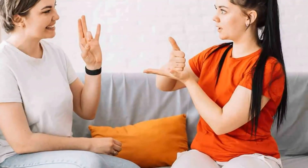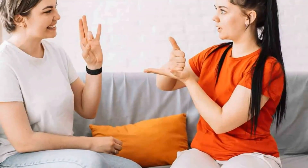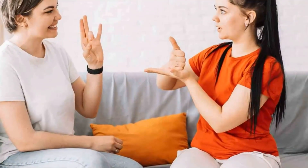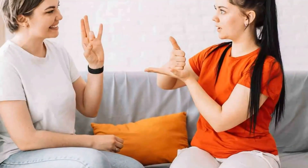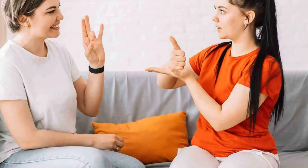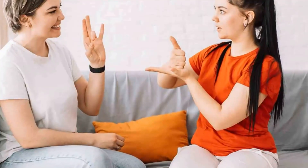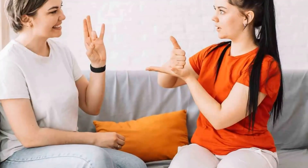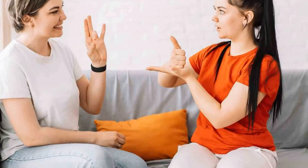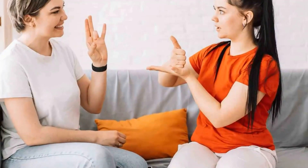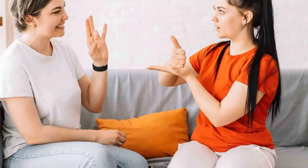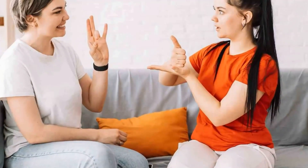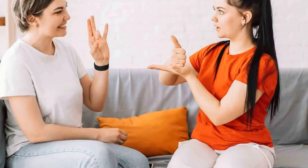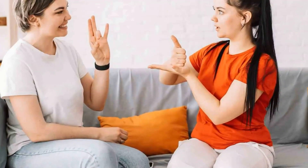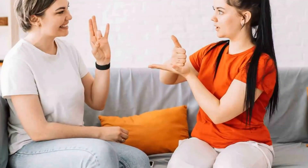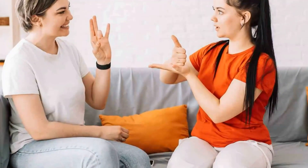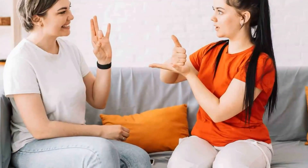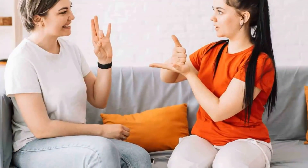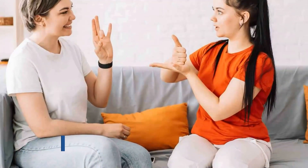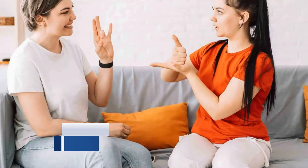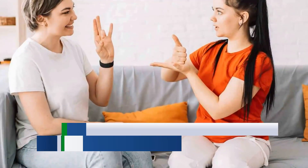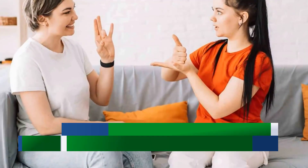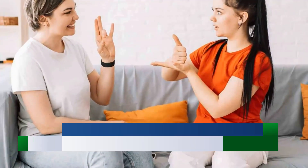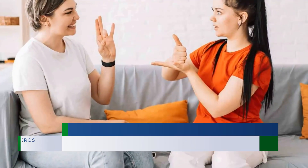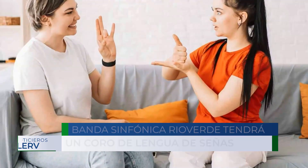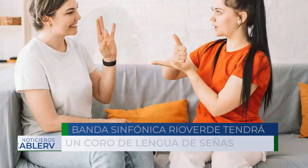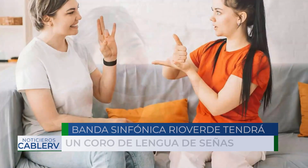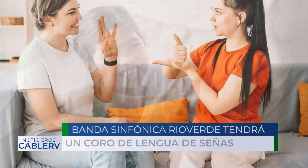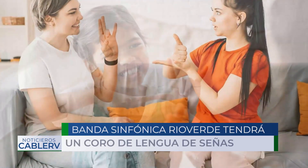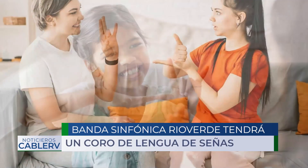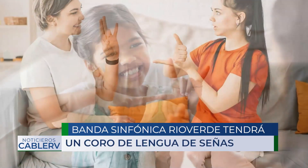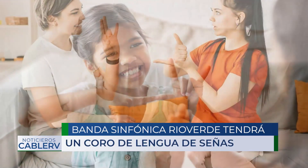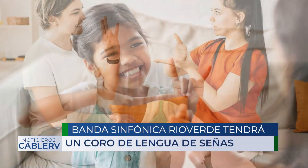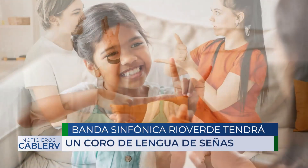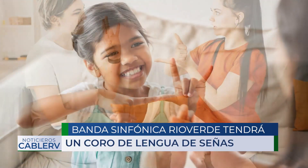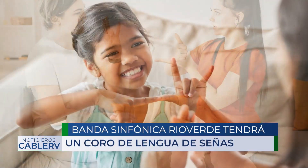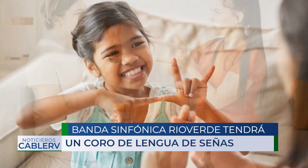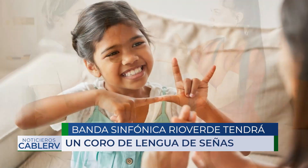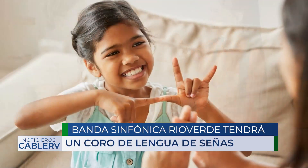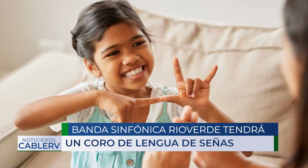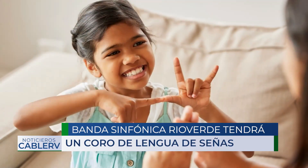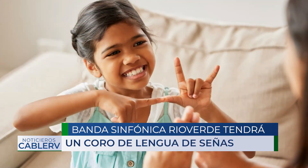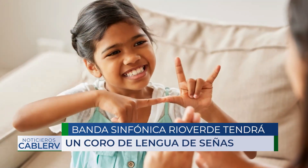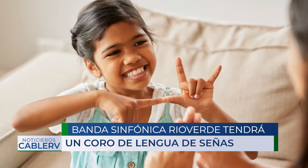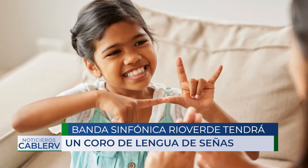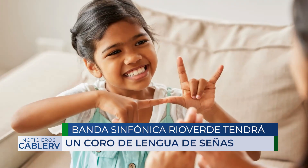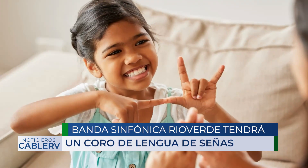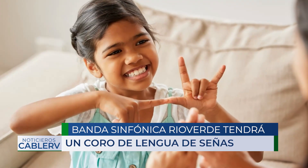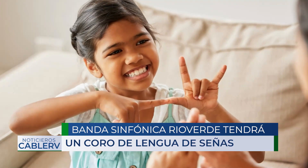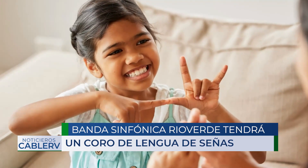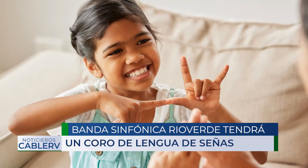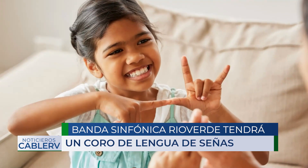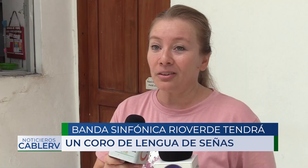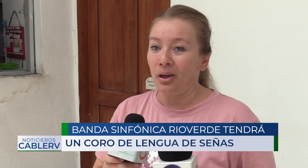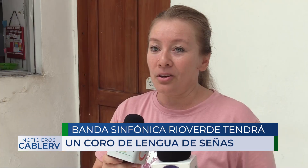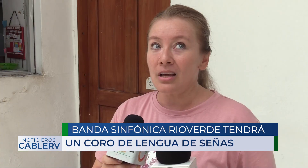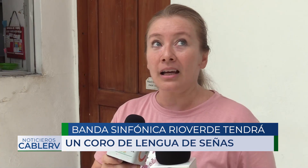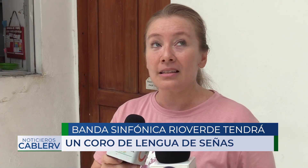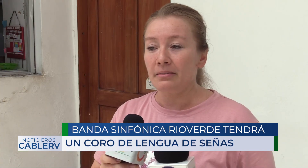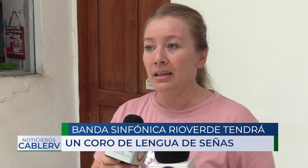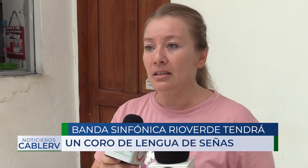lanzamiento de la convocatoria estaremos dando lo que son los horarios específicos para que se integren y pues invitarlos a todos a que se vayan